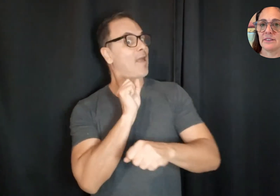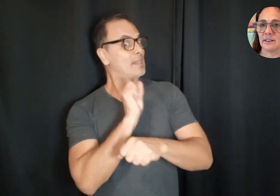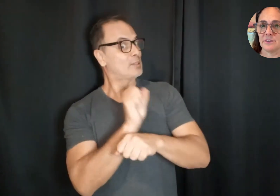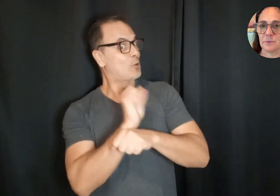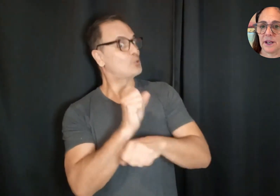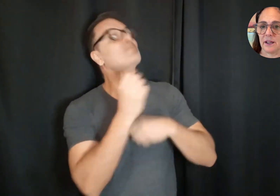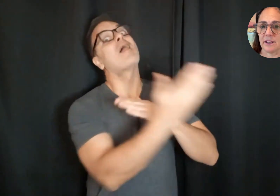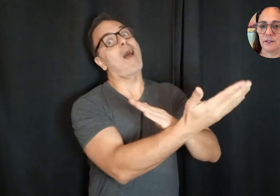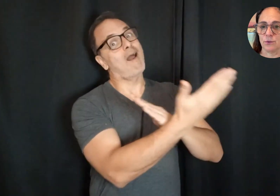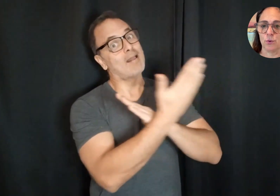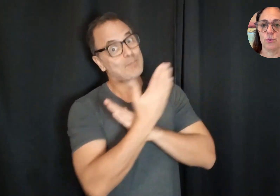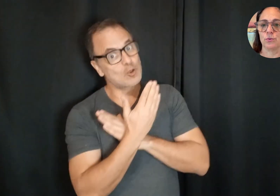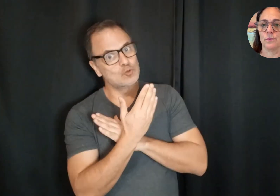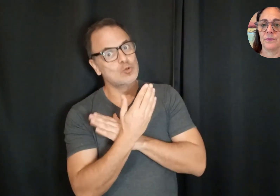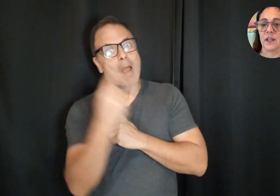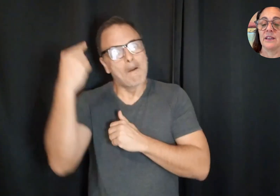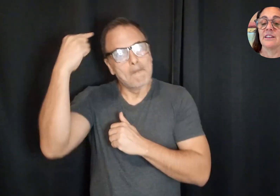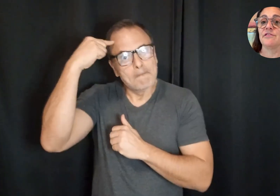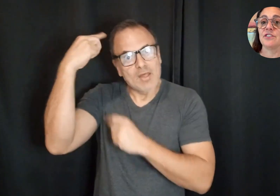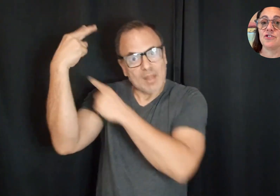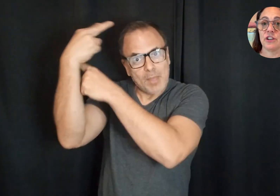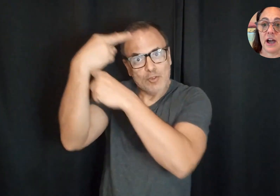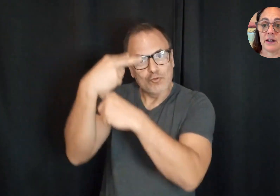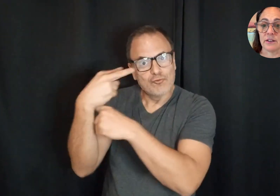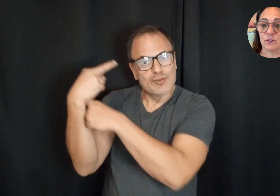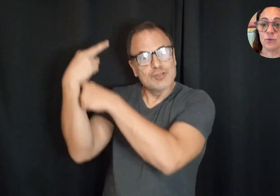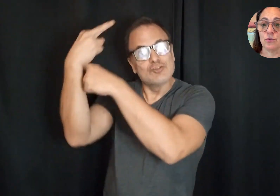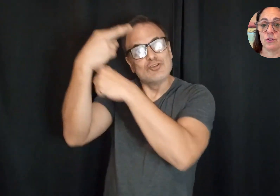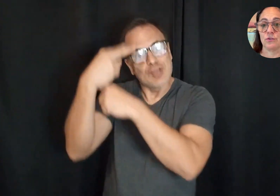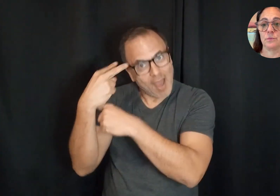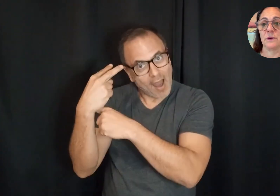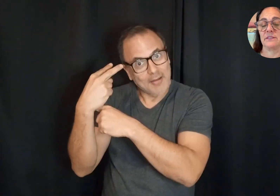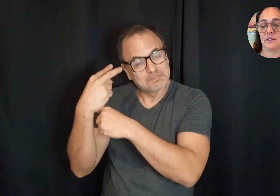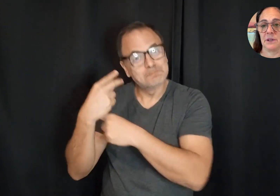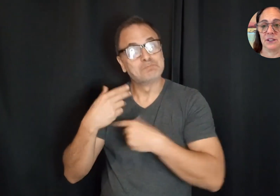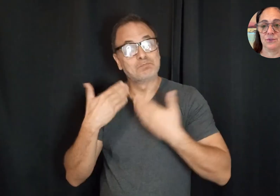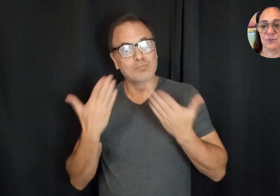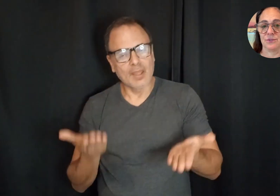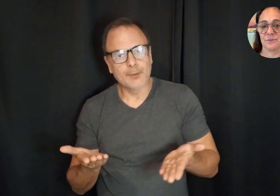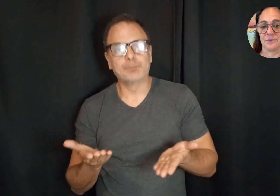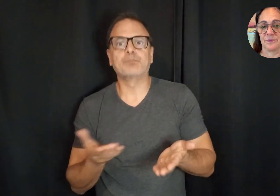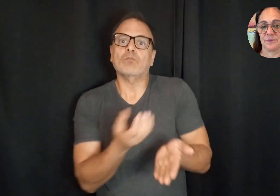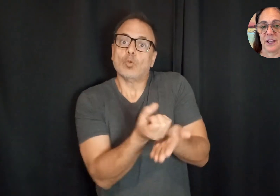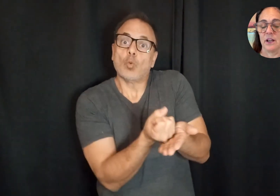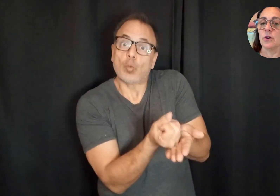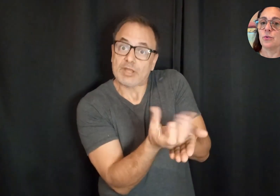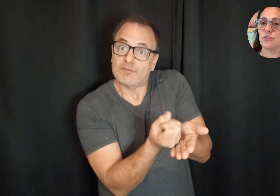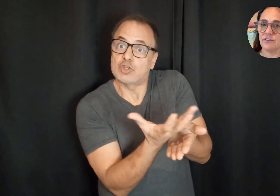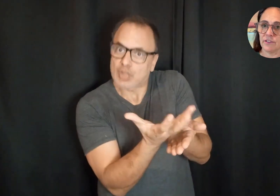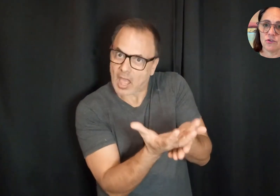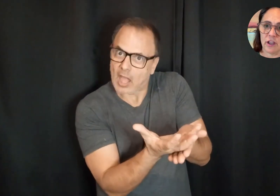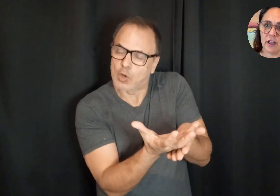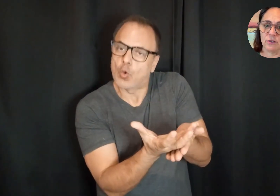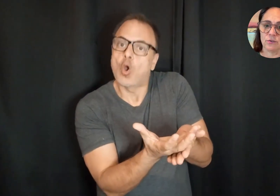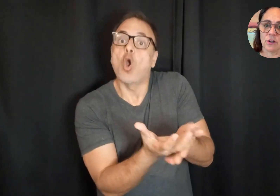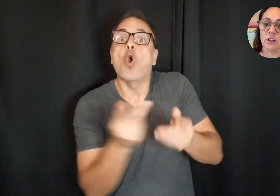sem esperar retorno, vigiar os nossos pensamentos. Os evangelhos